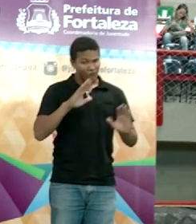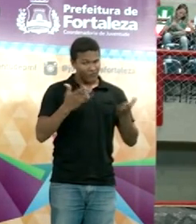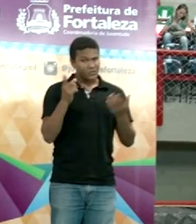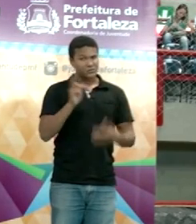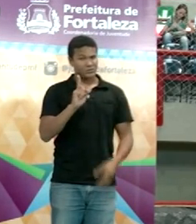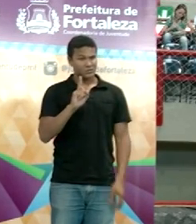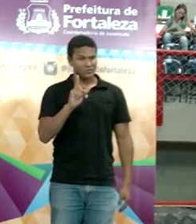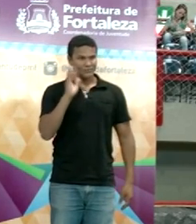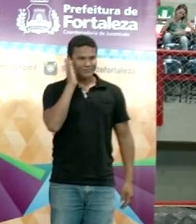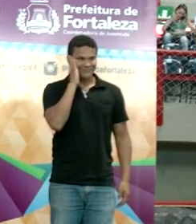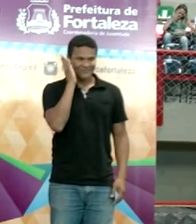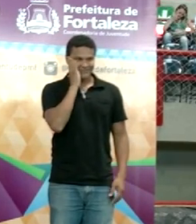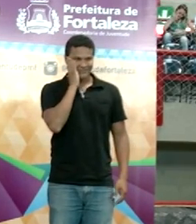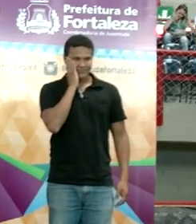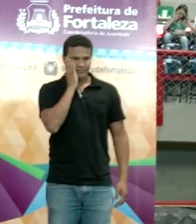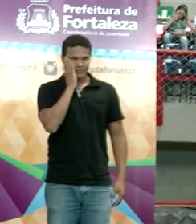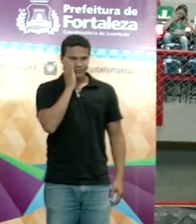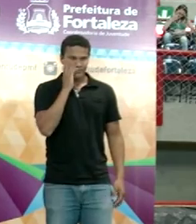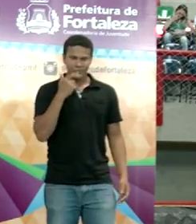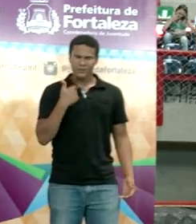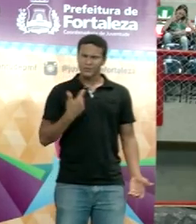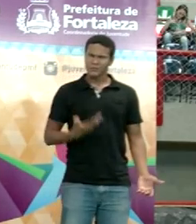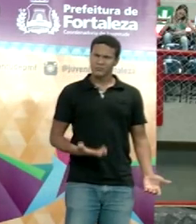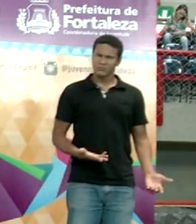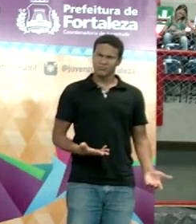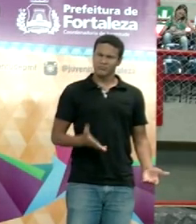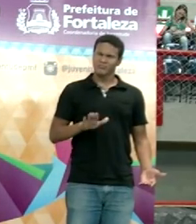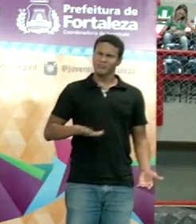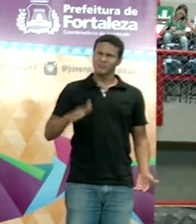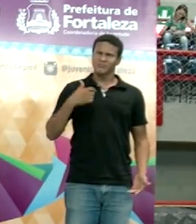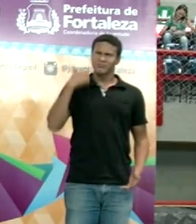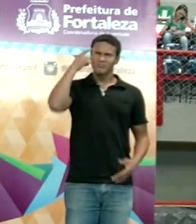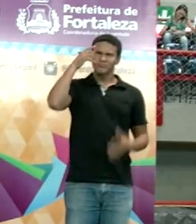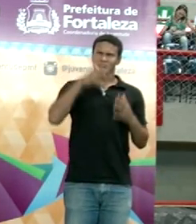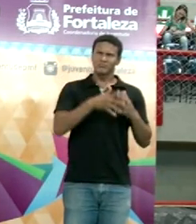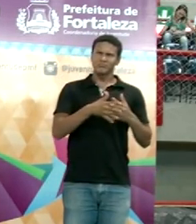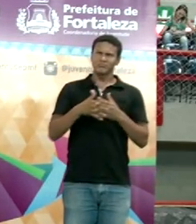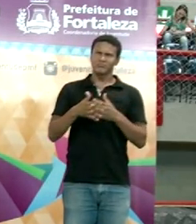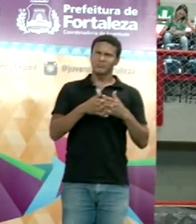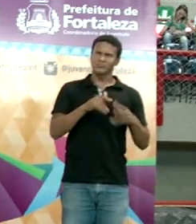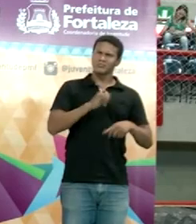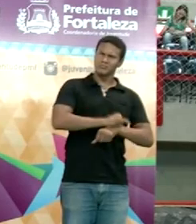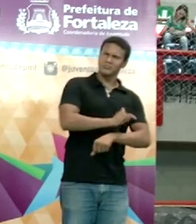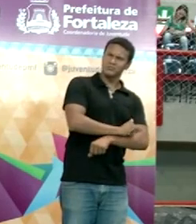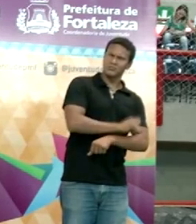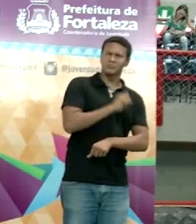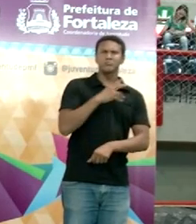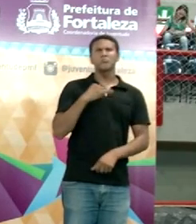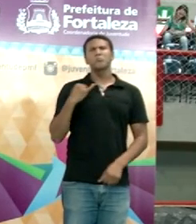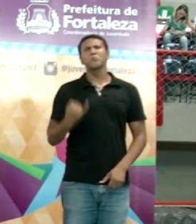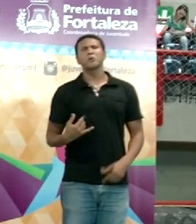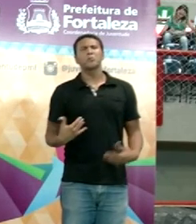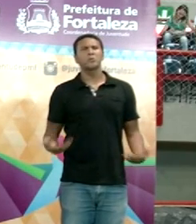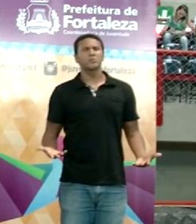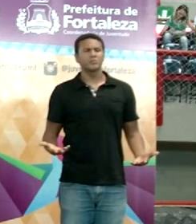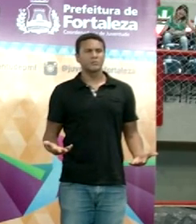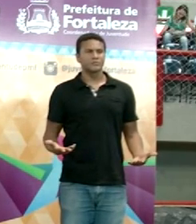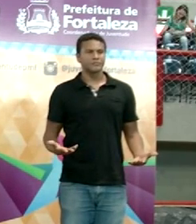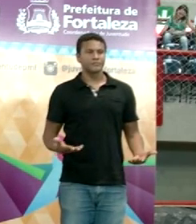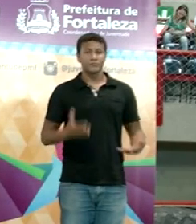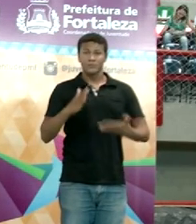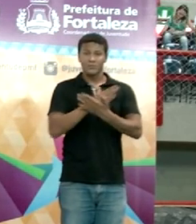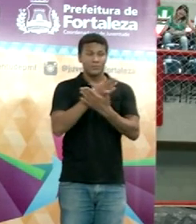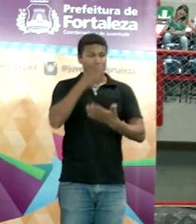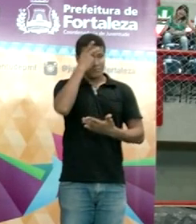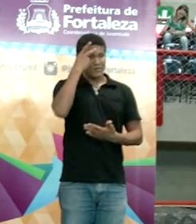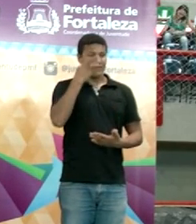criança fica em dúvida, e aí, eu tenho que ser gordo ou eu tenho que ser magro? Tem gente que diz assim, professor, eu não como